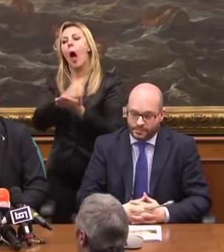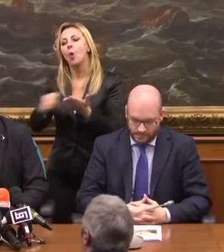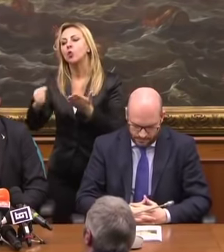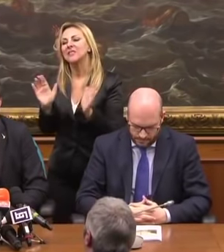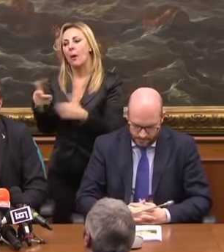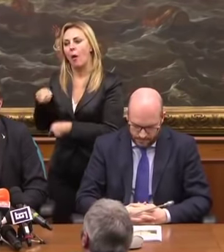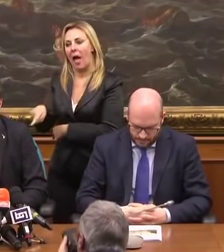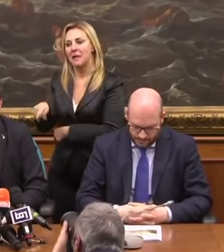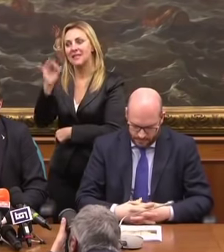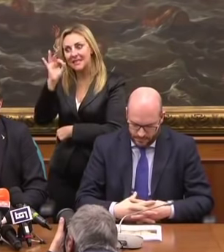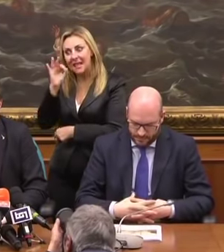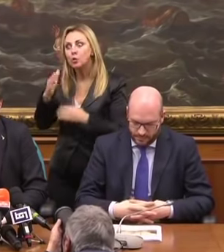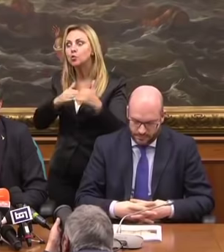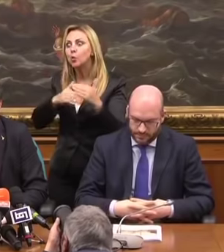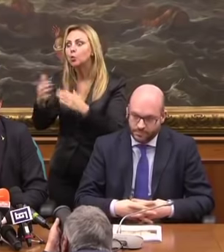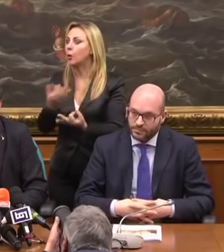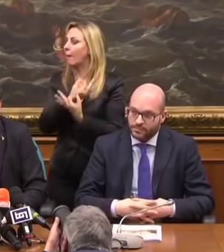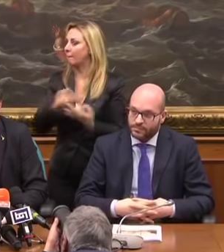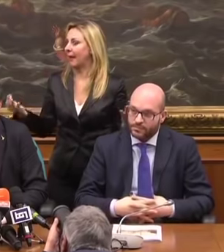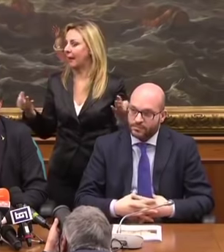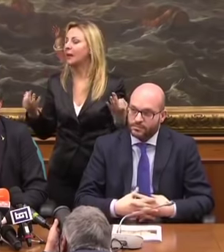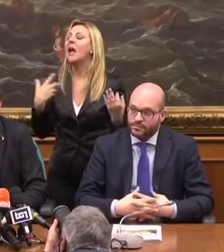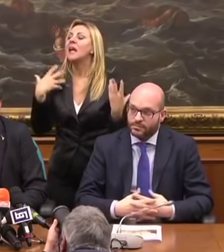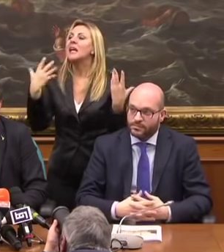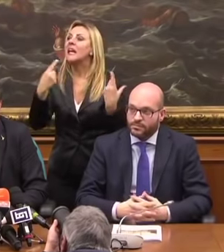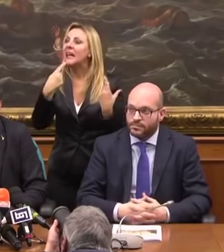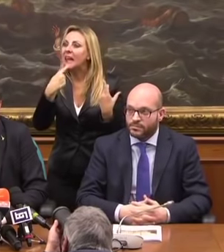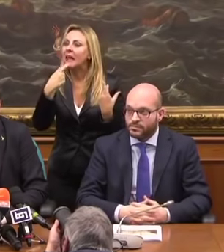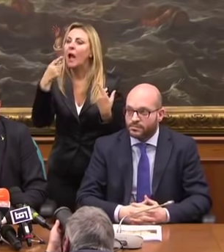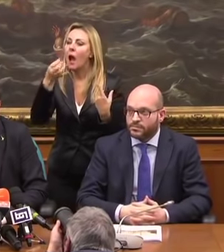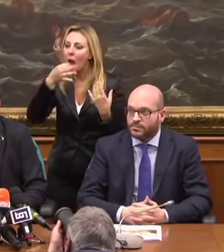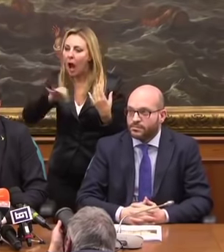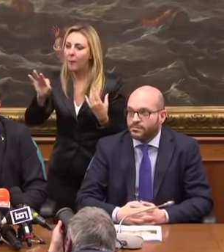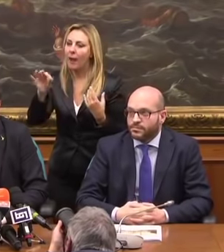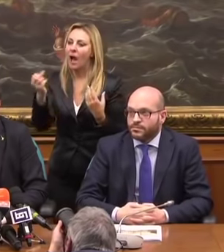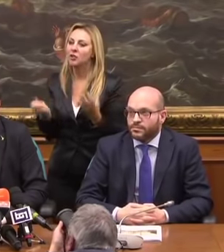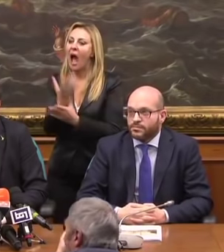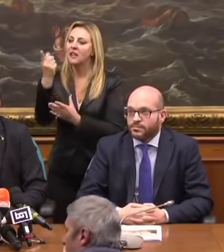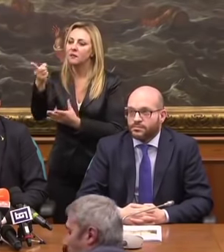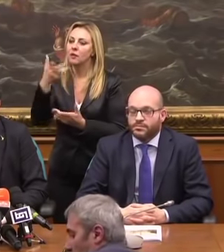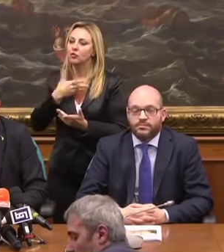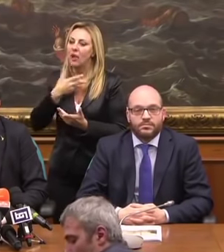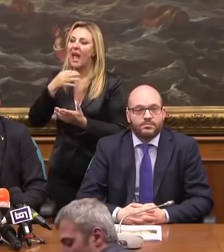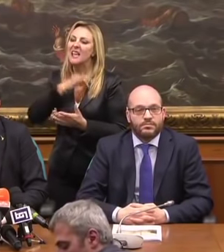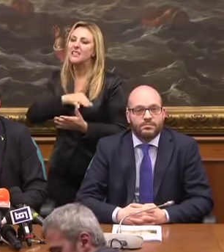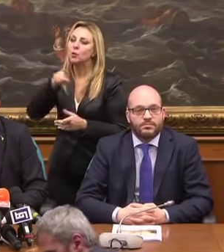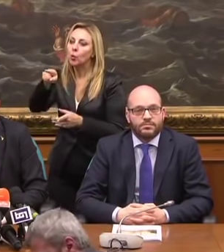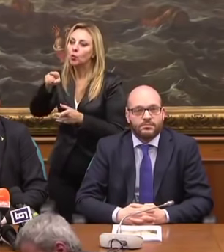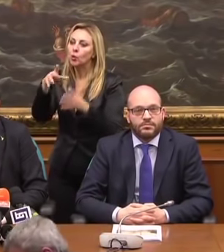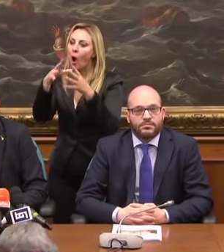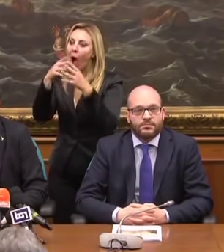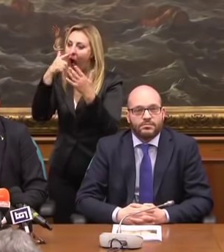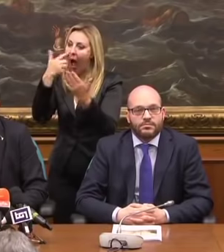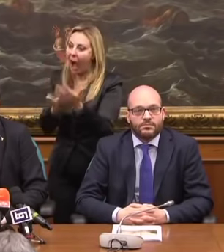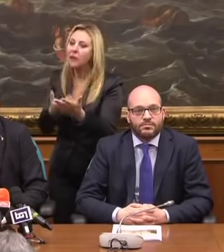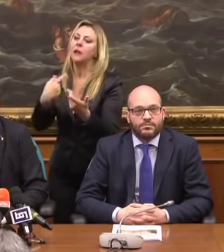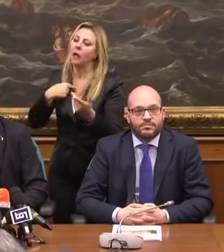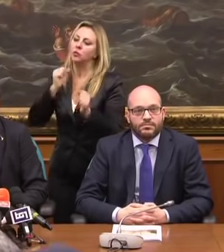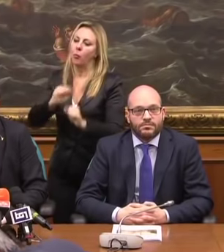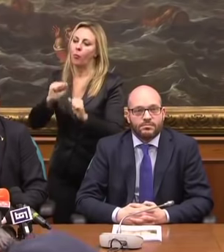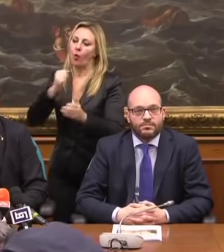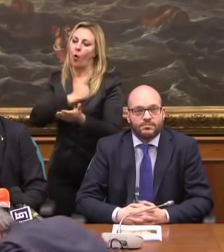queste classi insieme a quegli enti che si attiveranno anche per predisporre gli istituti in grado di avviare questo tipo